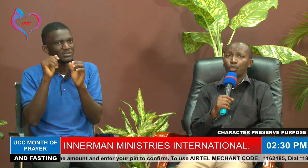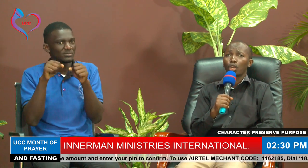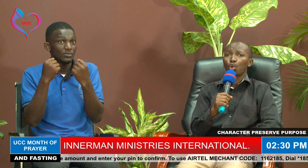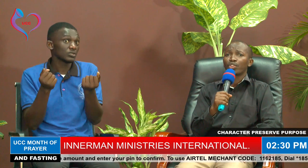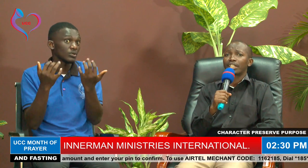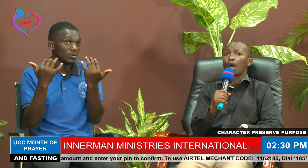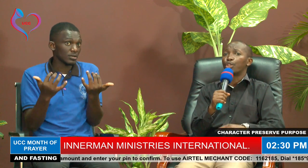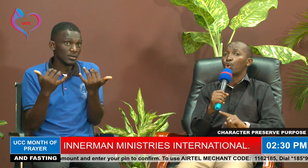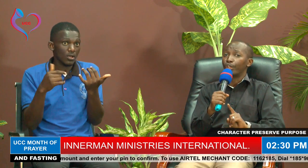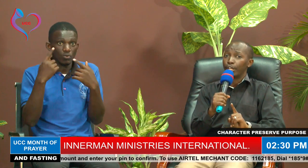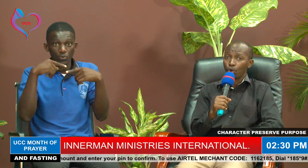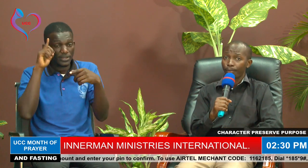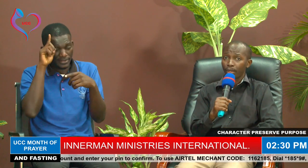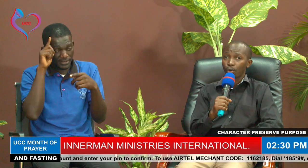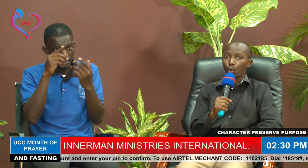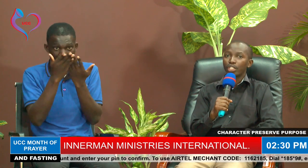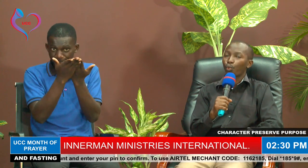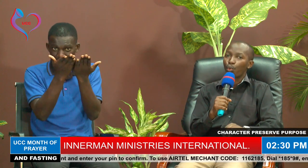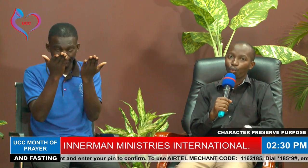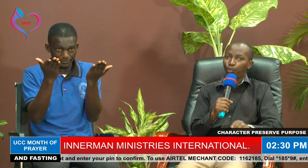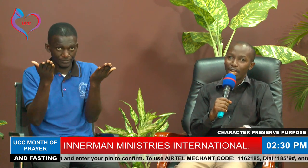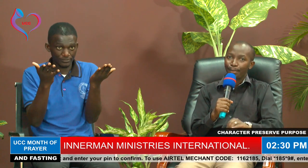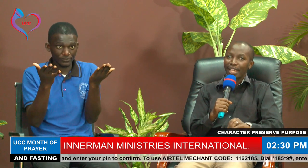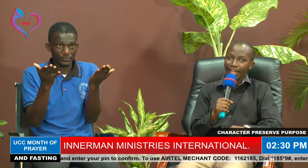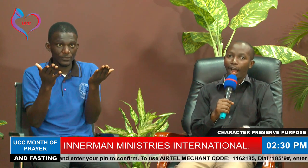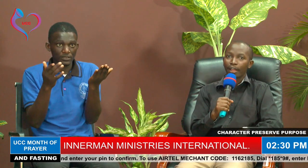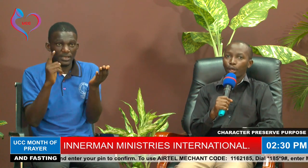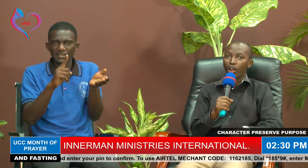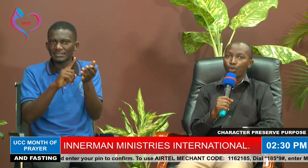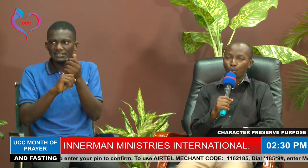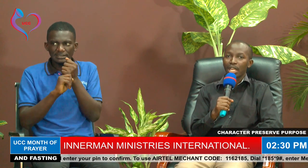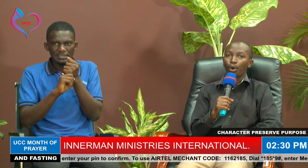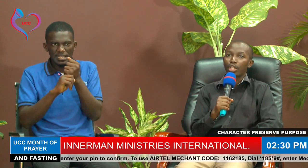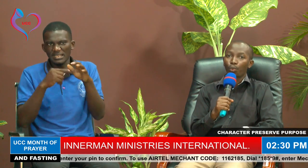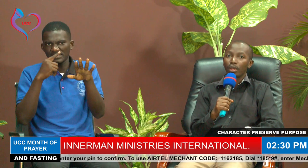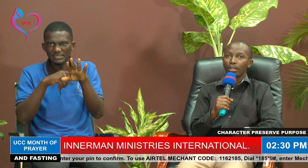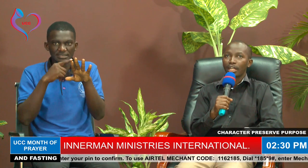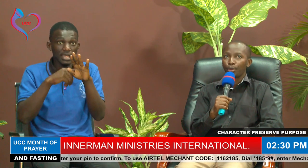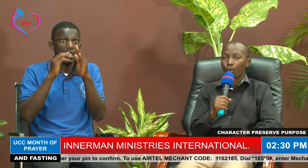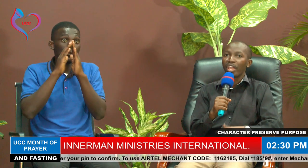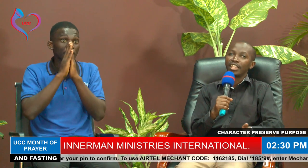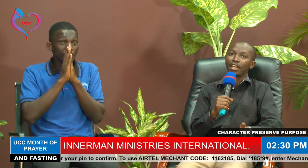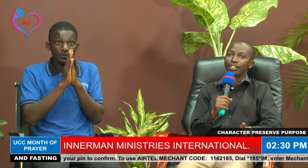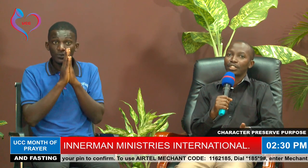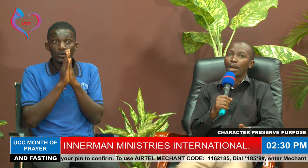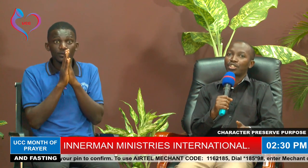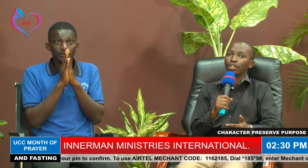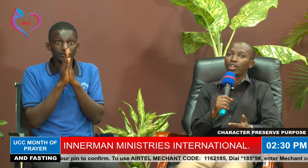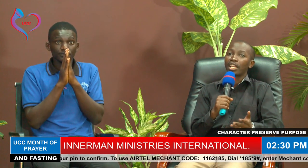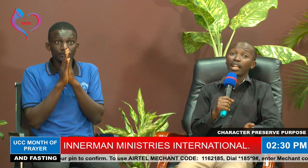Choka tuluoza nawe joli yeyo. Oja kufune mbera ya kuganyo kusaba. Oja nandikami oja kweye ya. Njichigambo chenye njogira ya